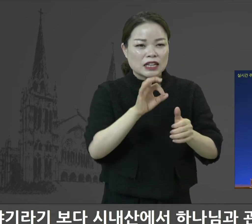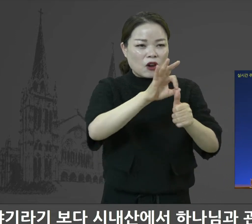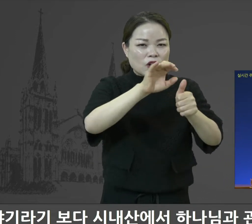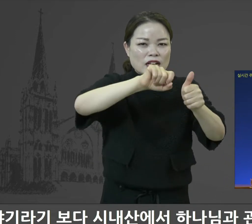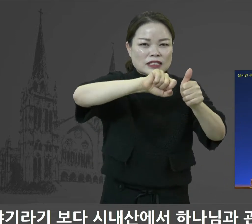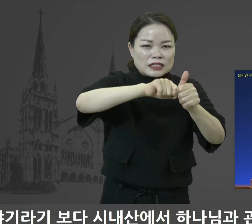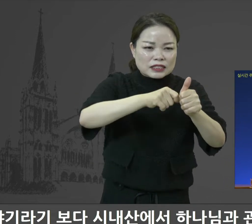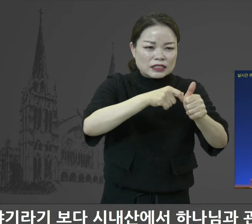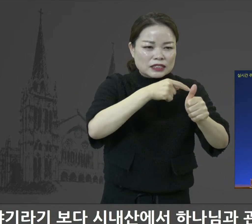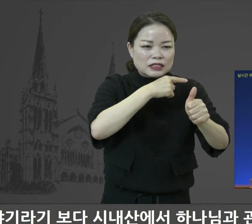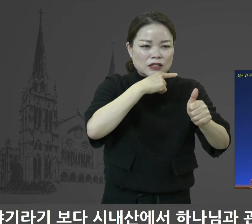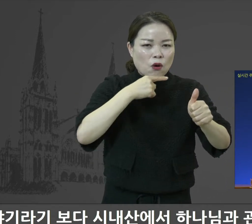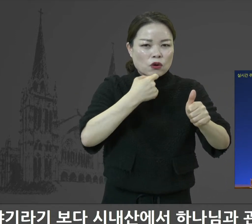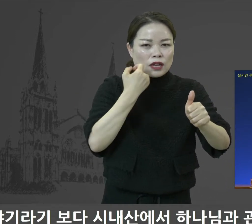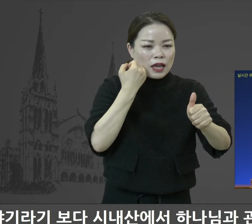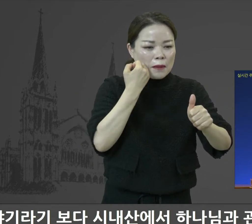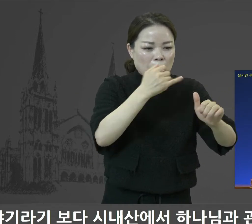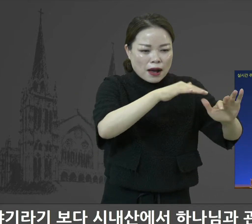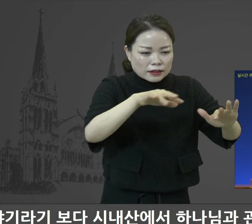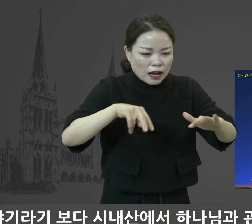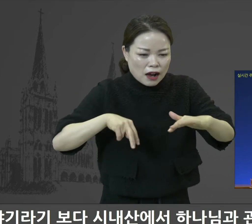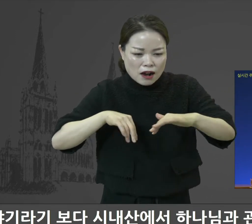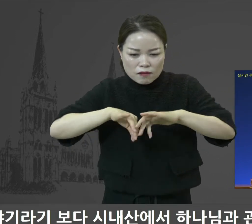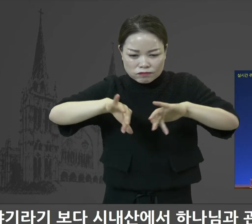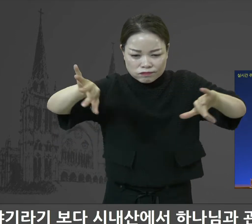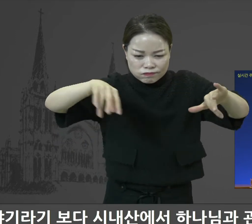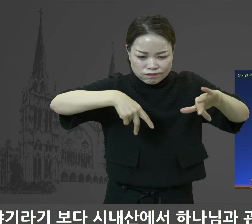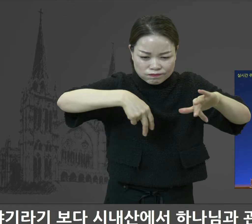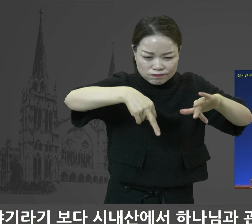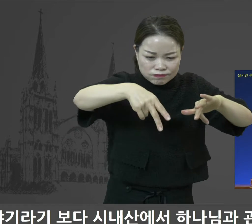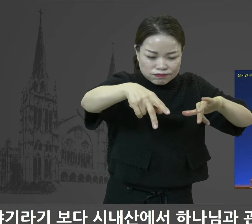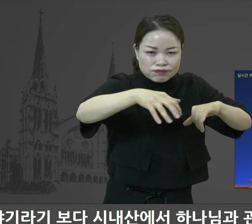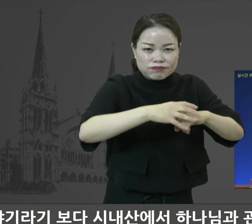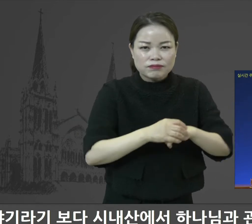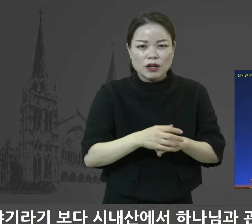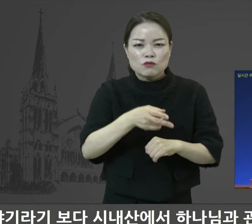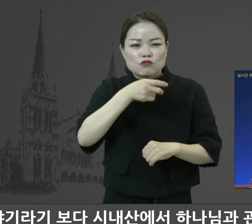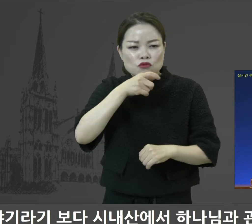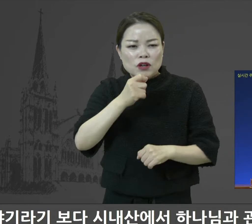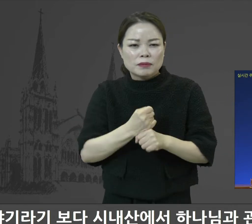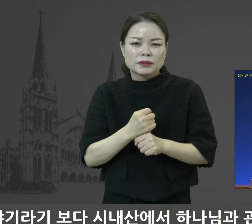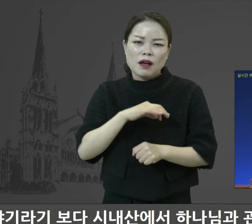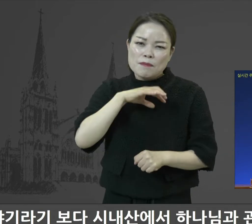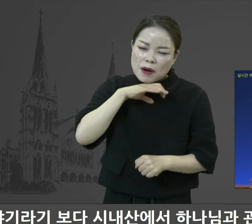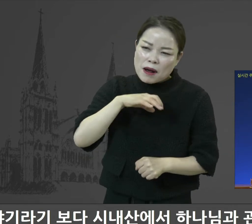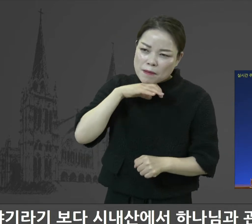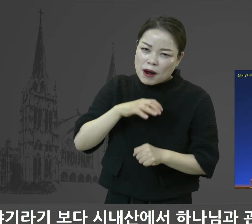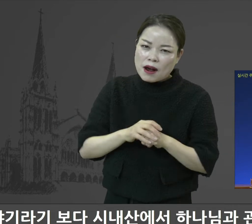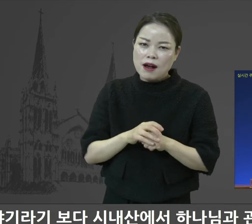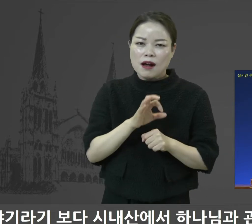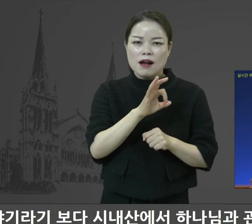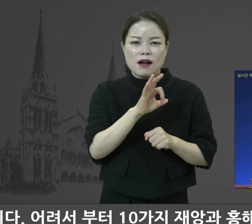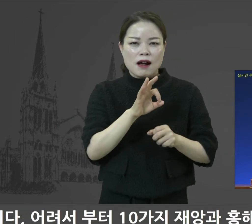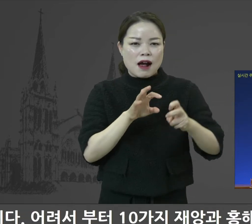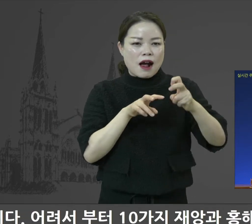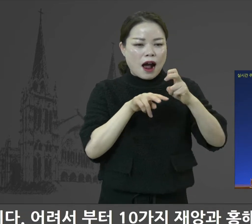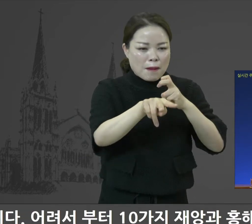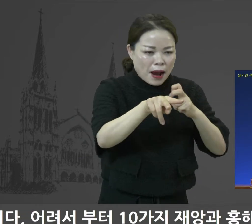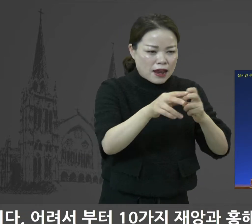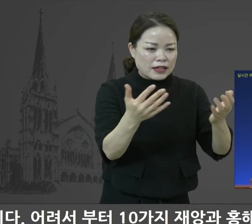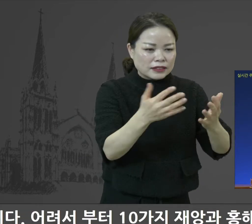건너는 사건, 또 광야로 들어가자마자 물이 없어 타박되던 사건, 아말렉 만나서 전투하던 사건,